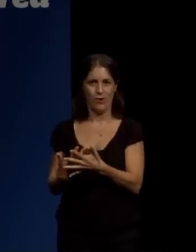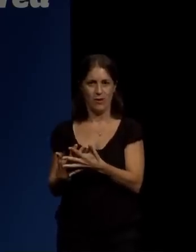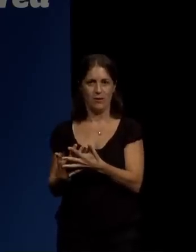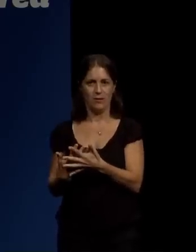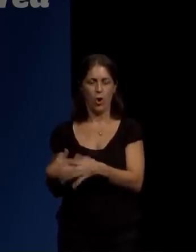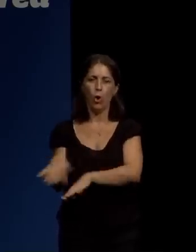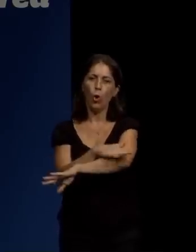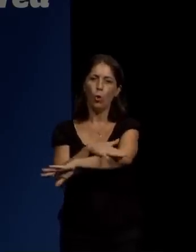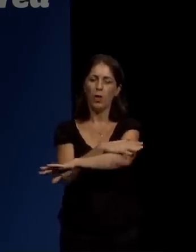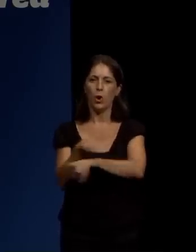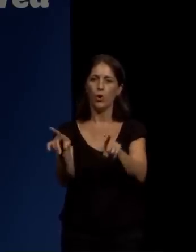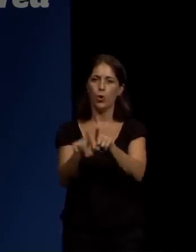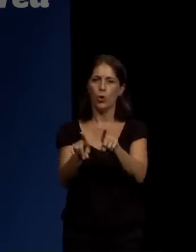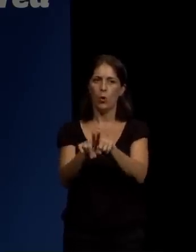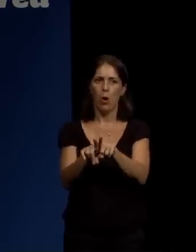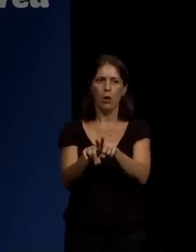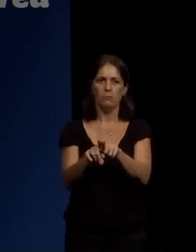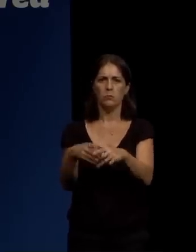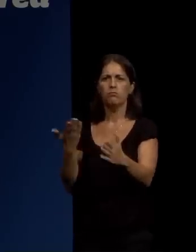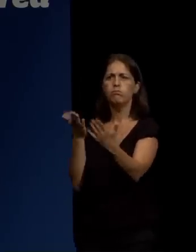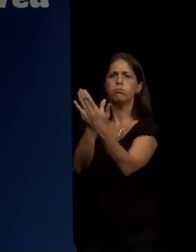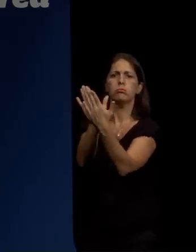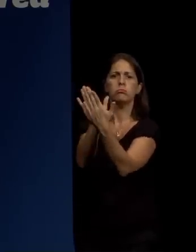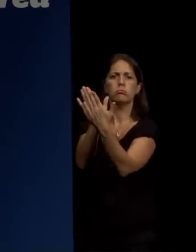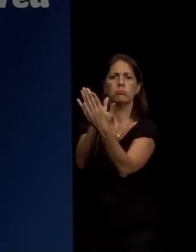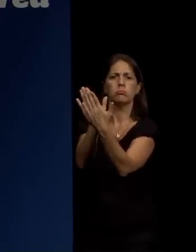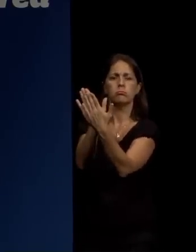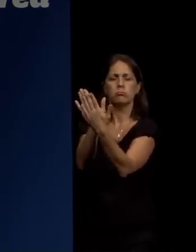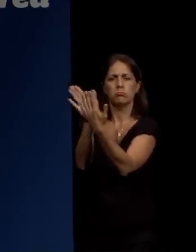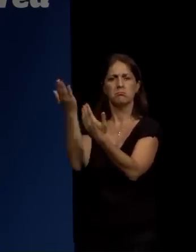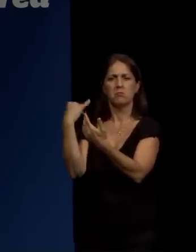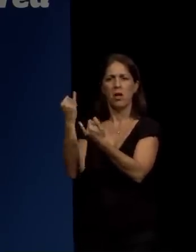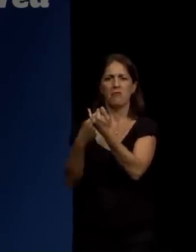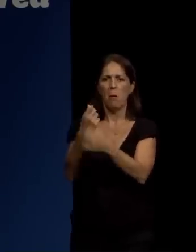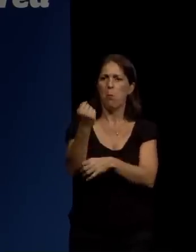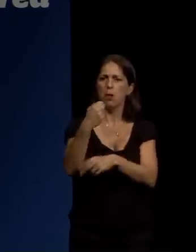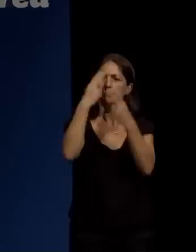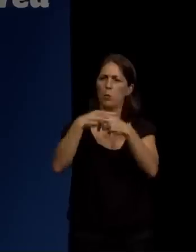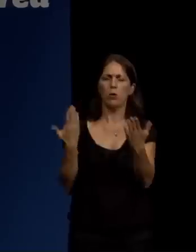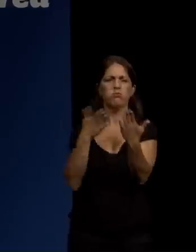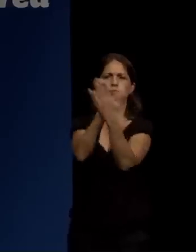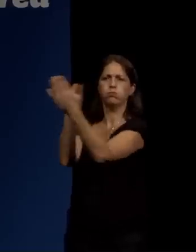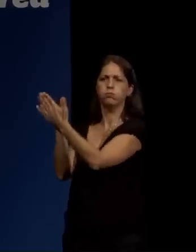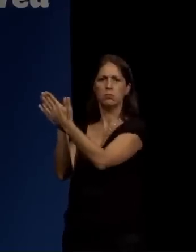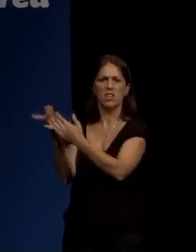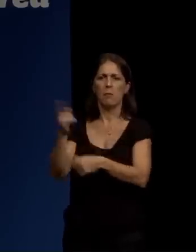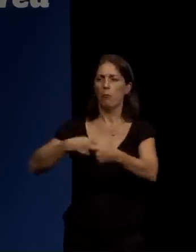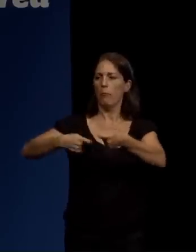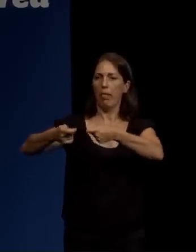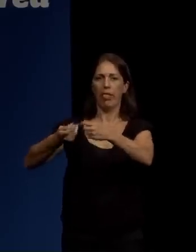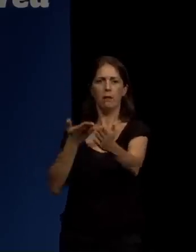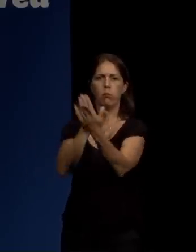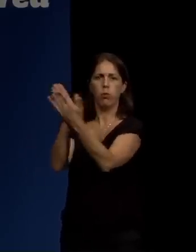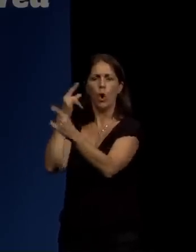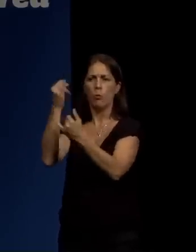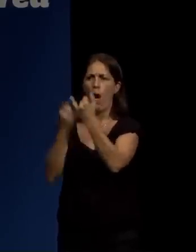Un goberno que se plantou e que plantou desde o primeiro momento cara ao resto de poderes públicos e ao resto de entidades mercantís para defender os intereses